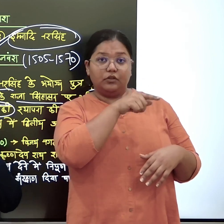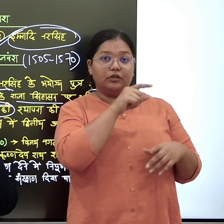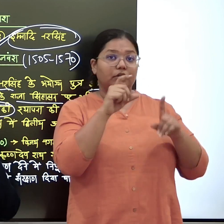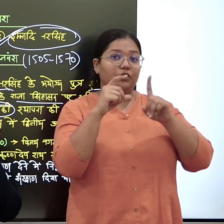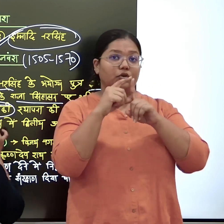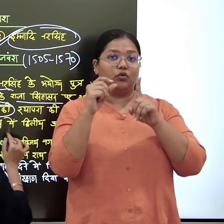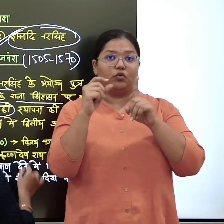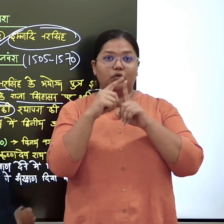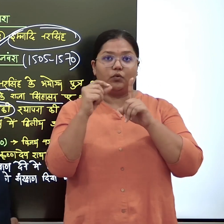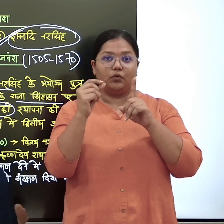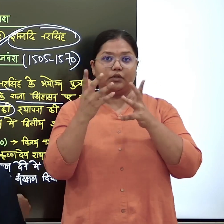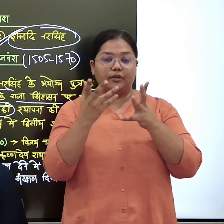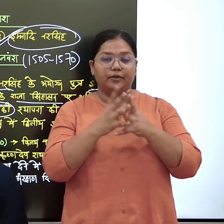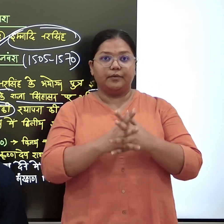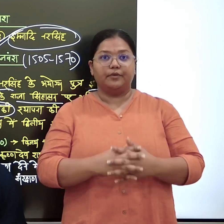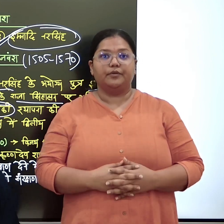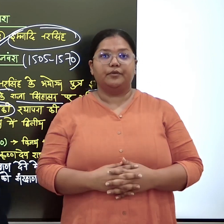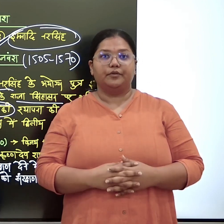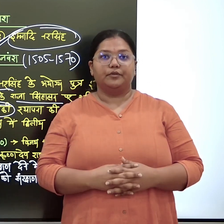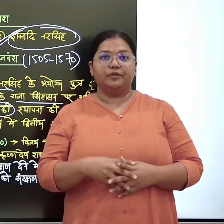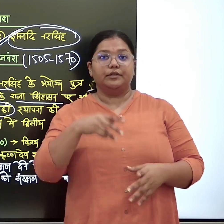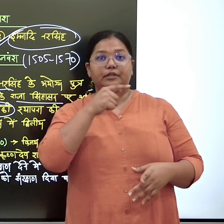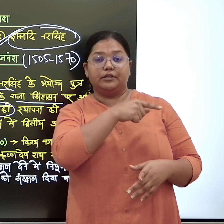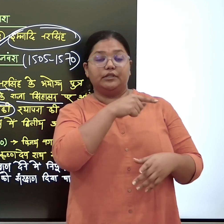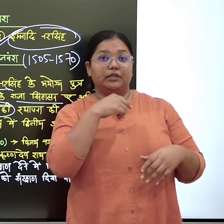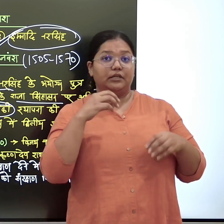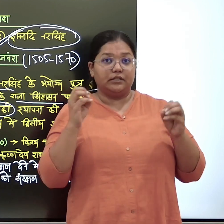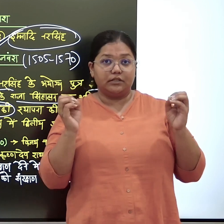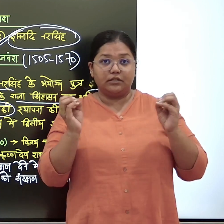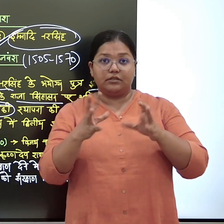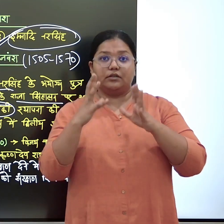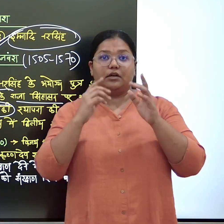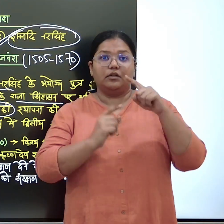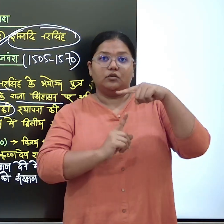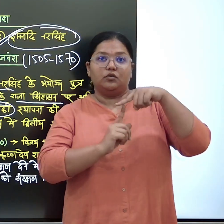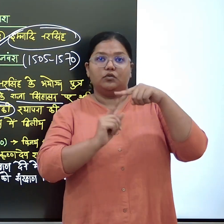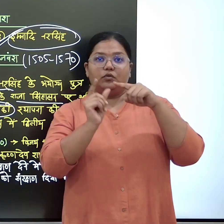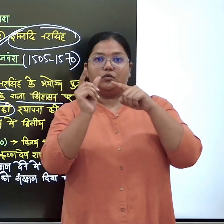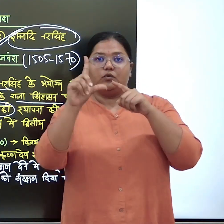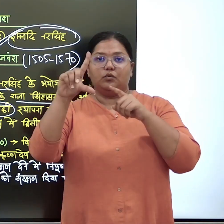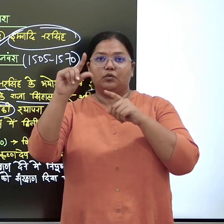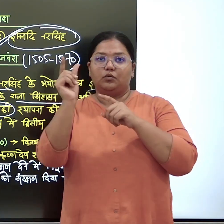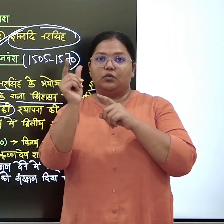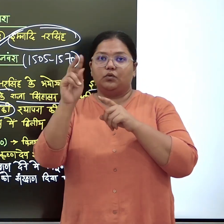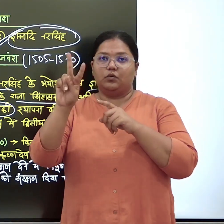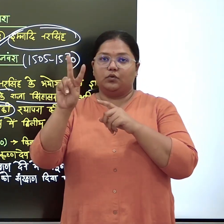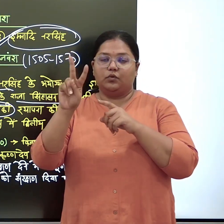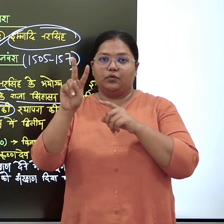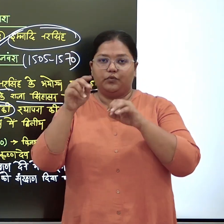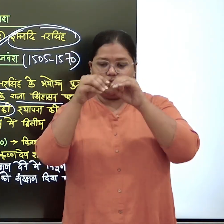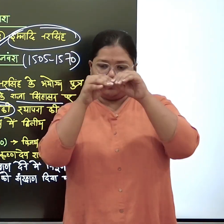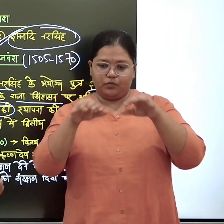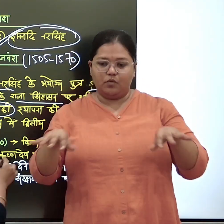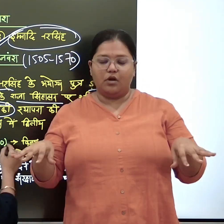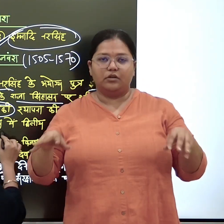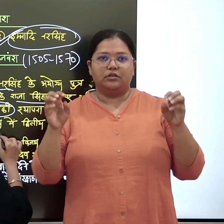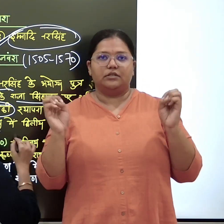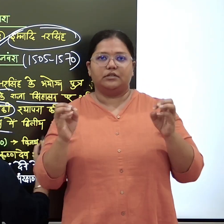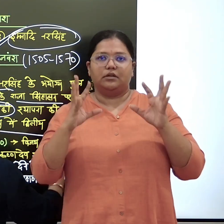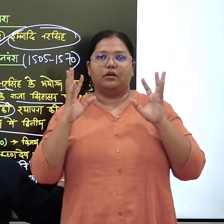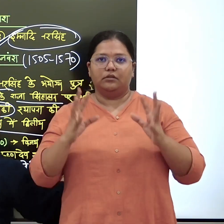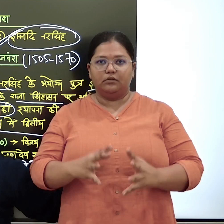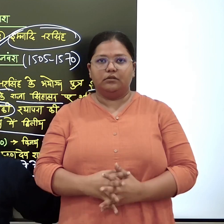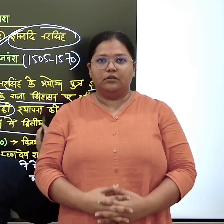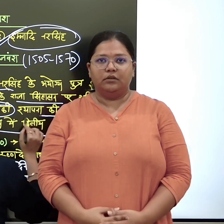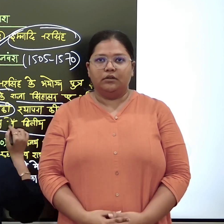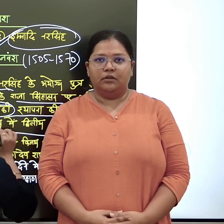तुलूव वंश की स्थापना करता है। ठीक है, इस घटना को विजयनगर के इतिहास का द्वितीय